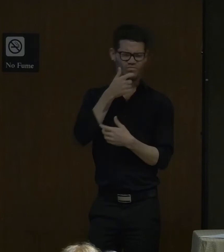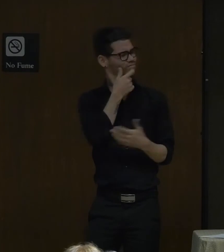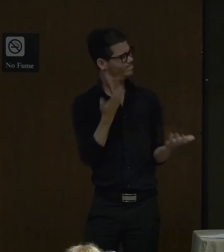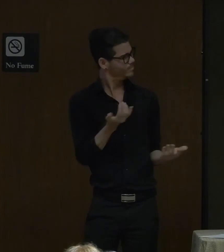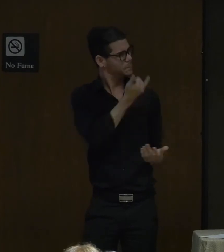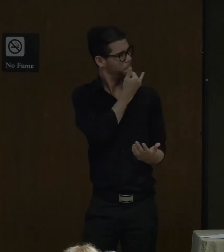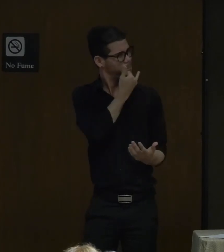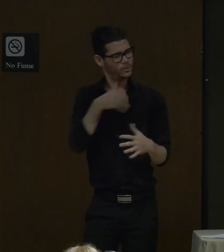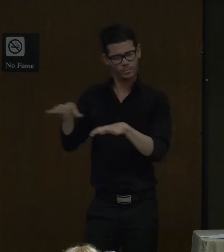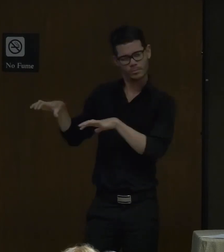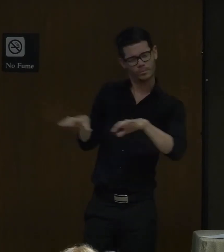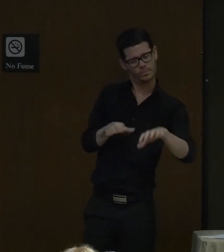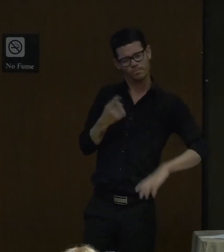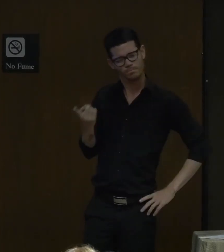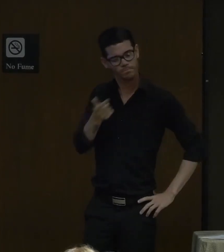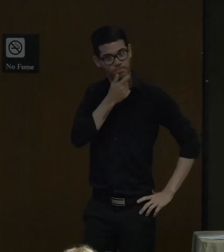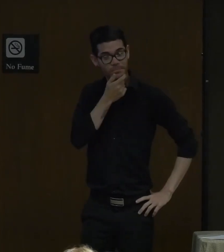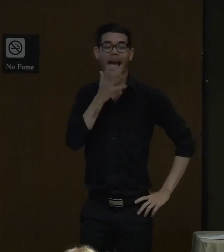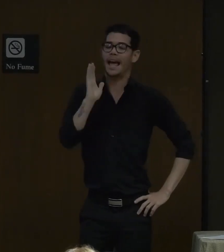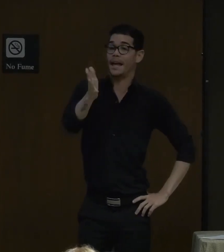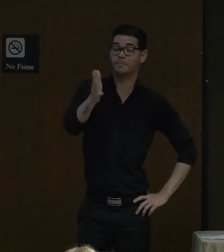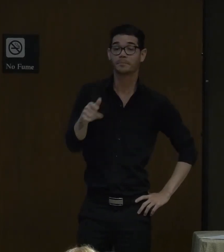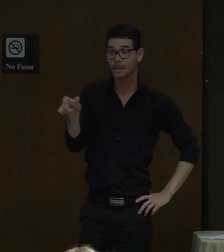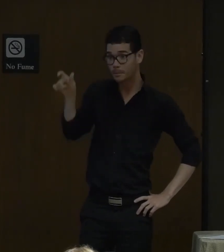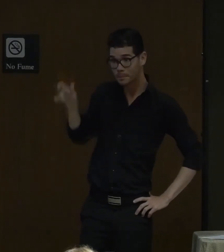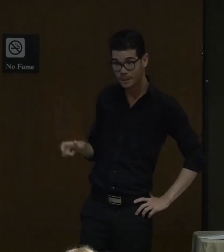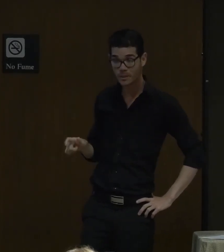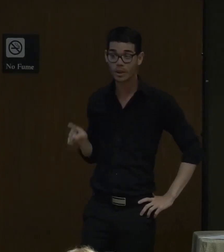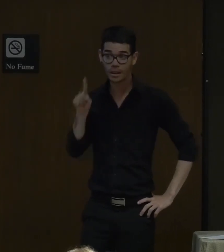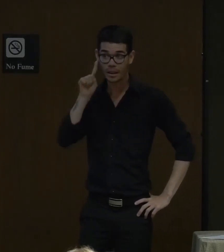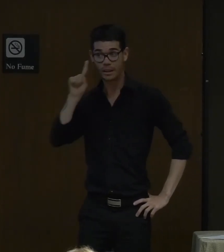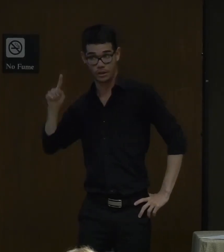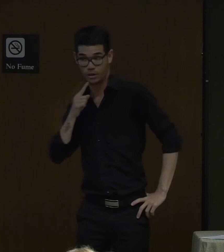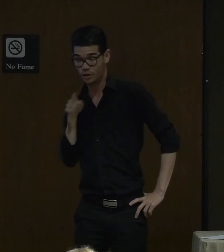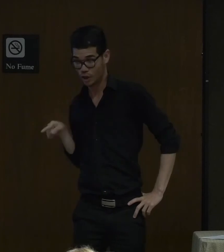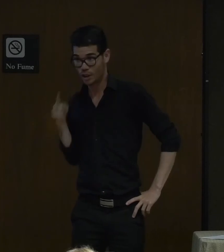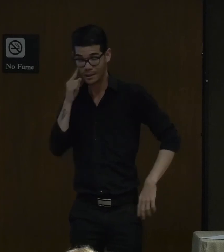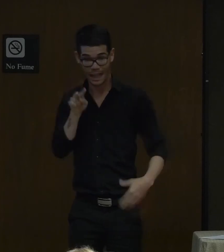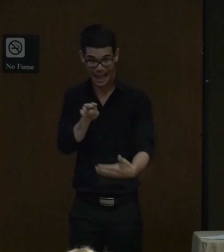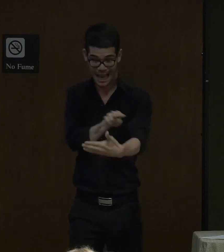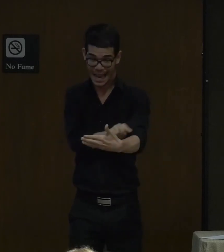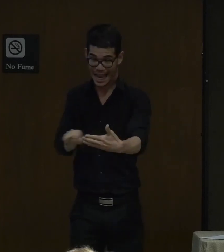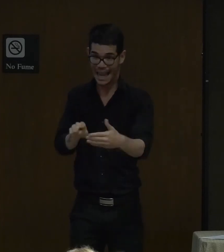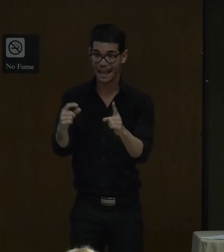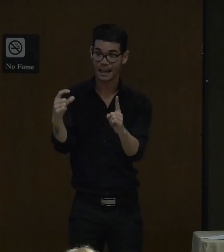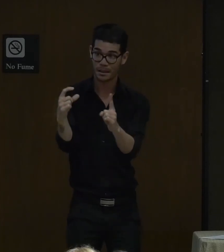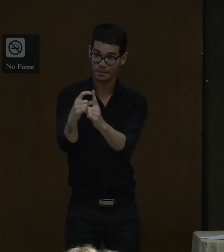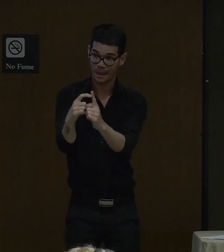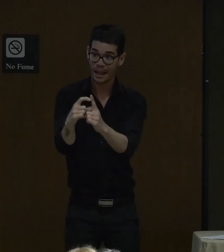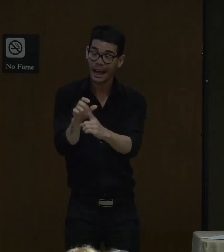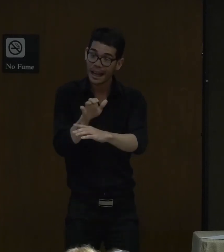que las personas sordas oyentes, cuando leían las palabras en inglés, ellos activaban también la